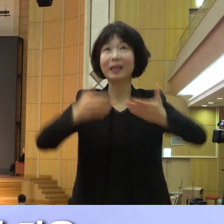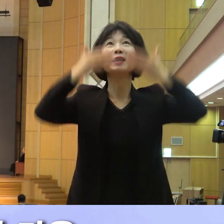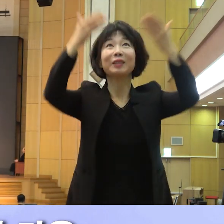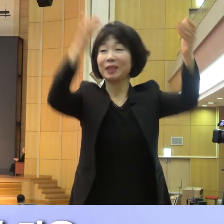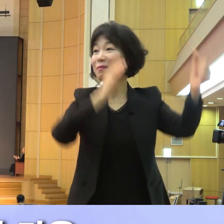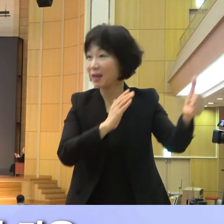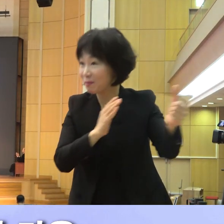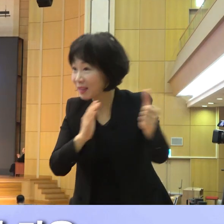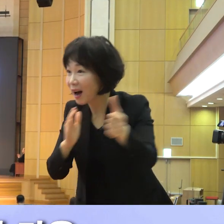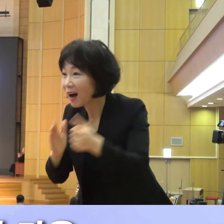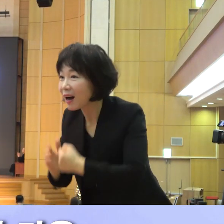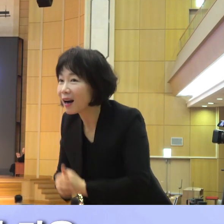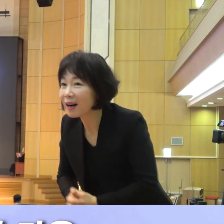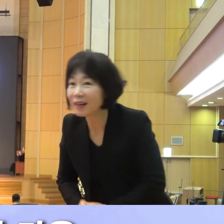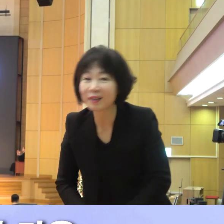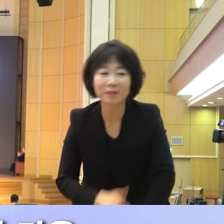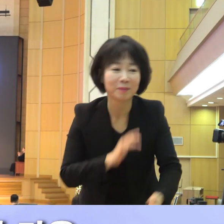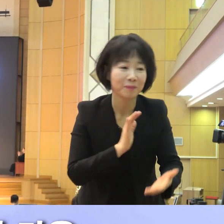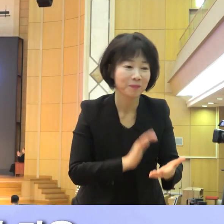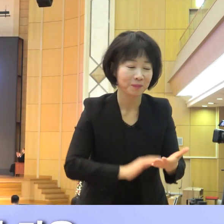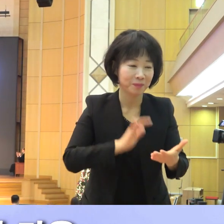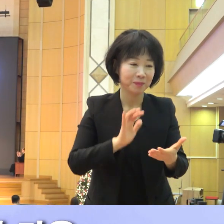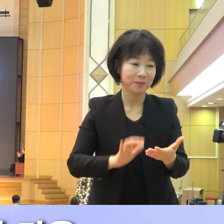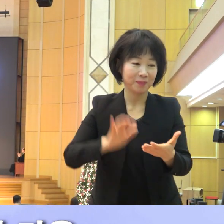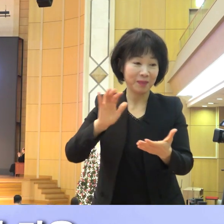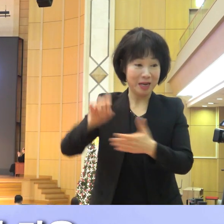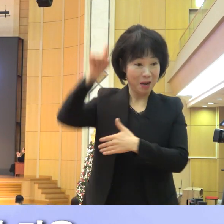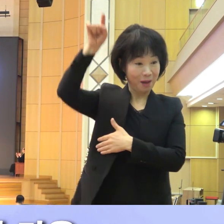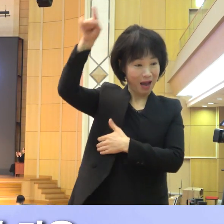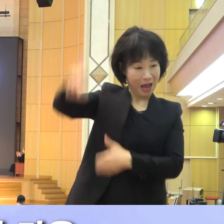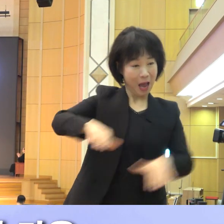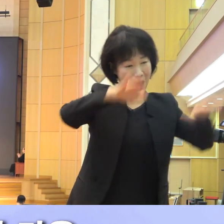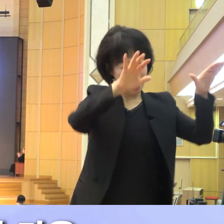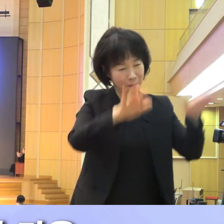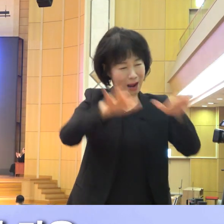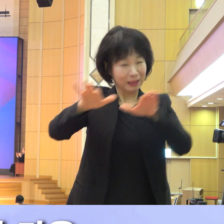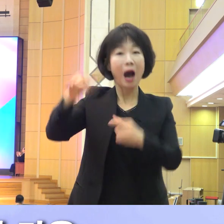찬양하시겠습니다. 저 바다보다도